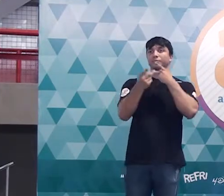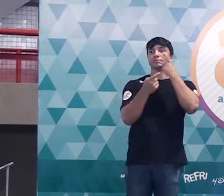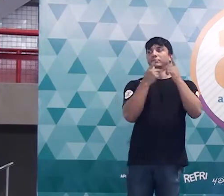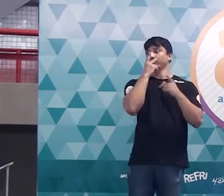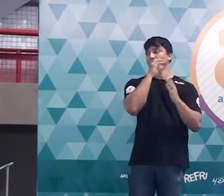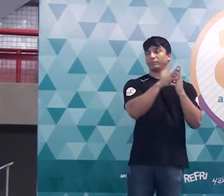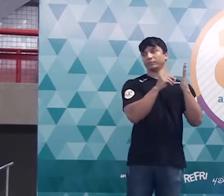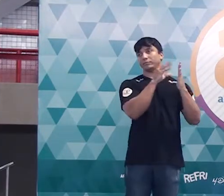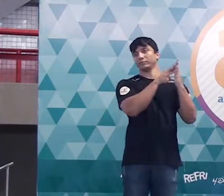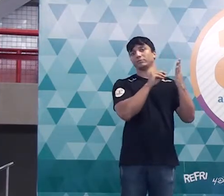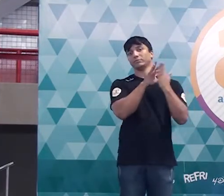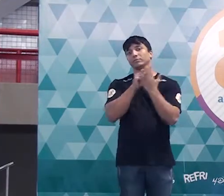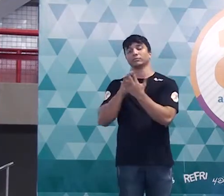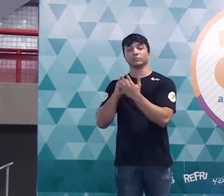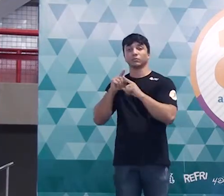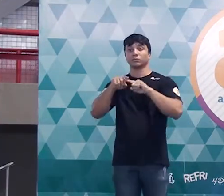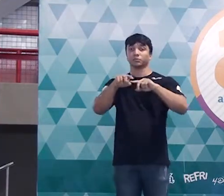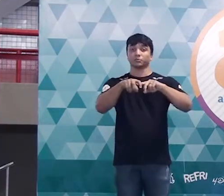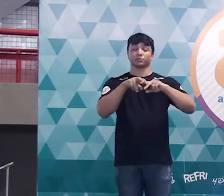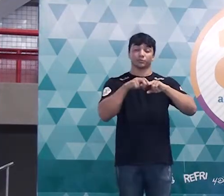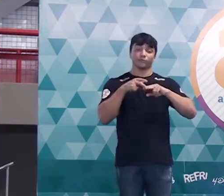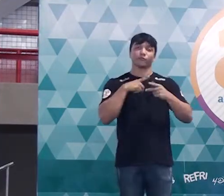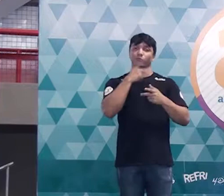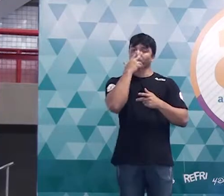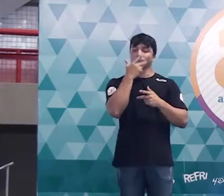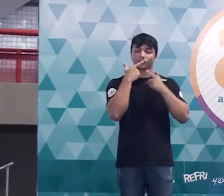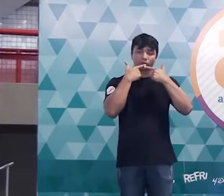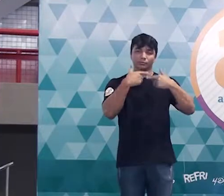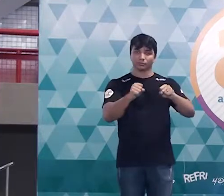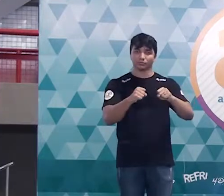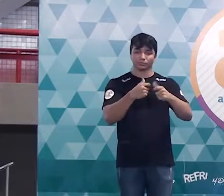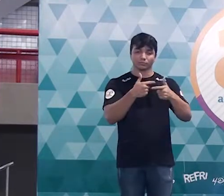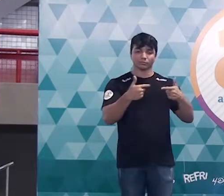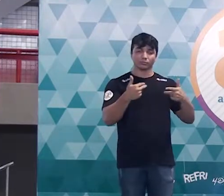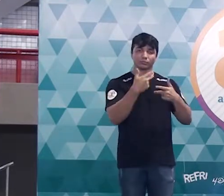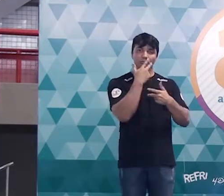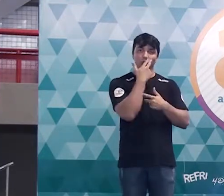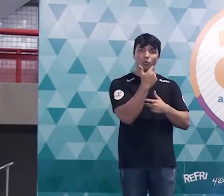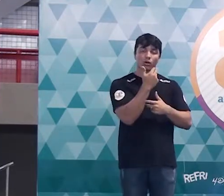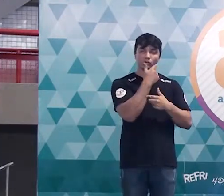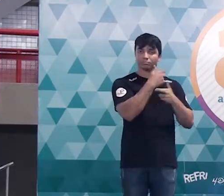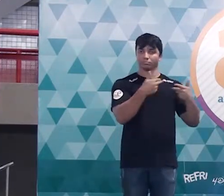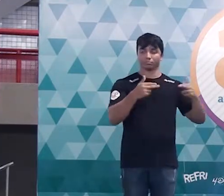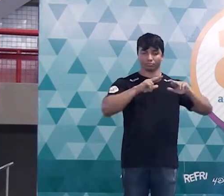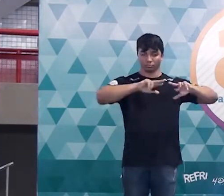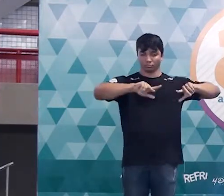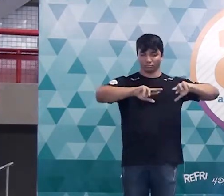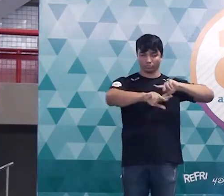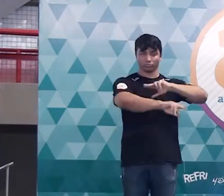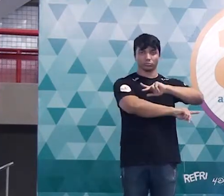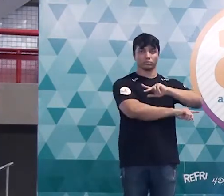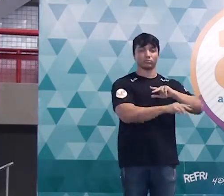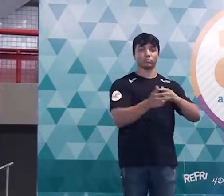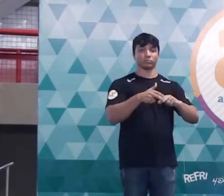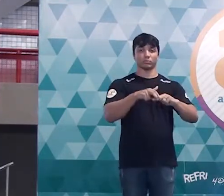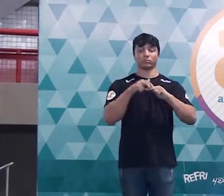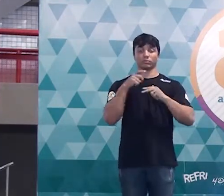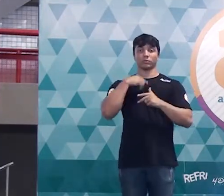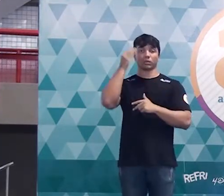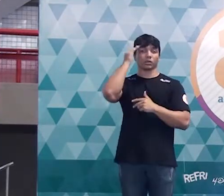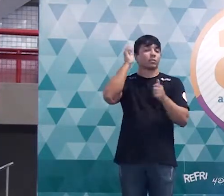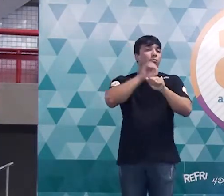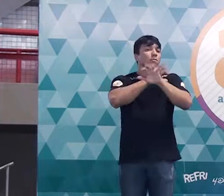vai repetindo, né? Ou seja, existe uma linguagem para cada situação. Para vocês